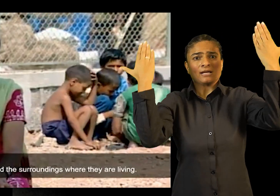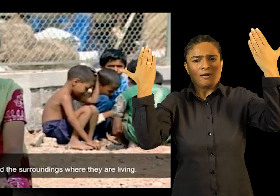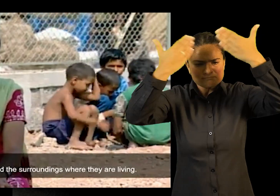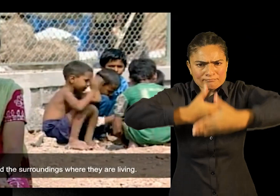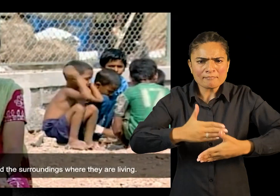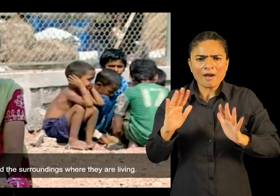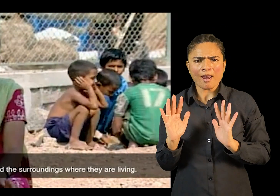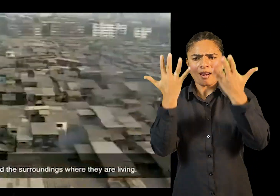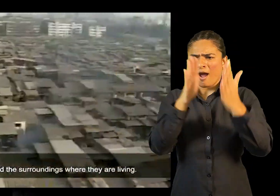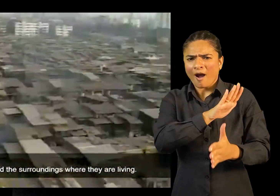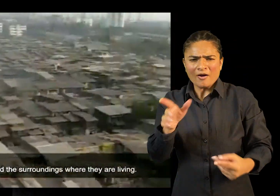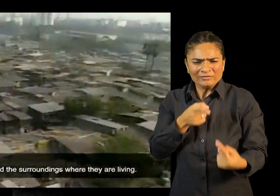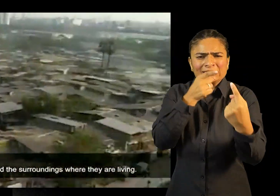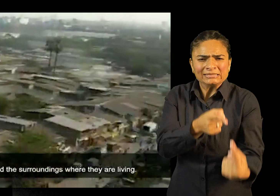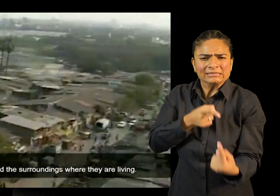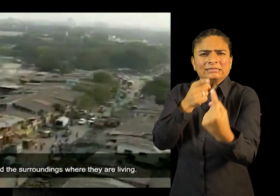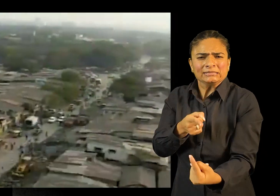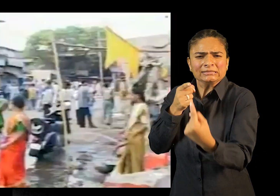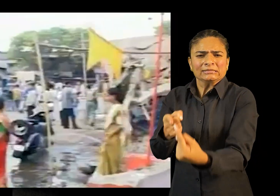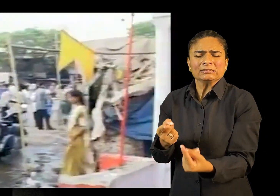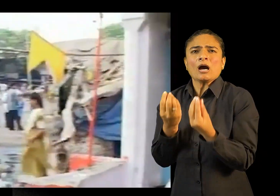day-to-day life and the surroundings where they live in.